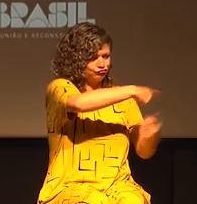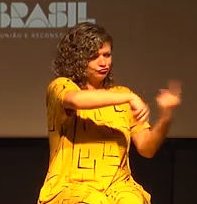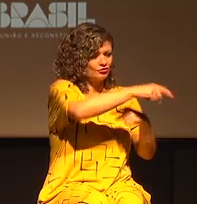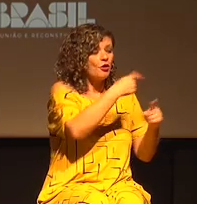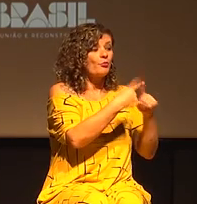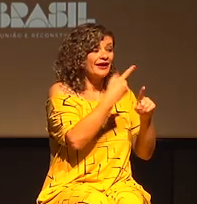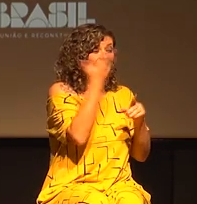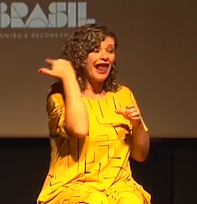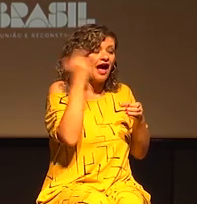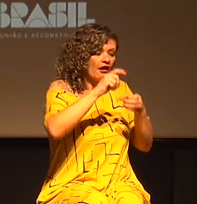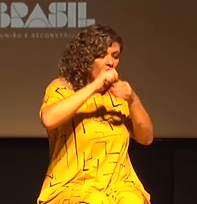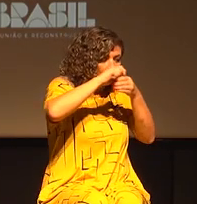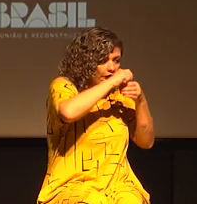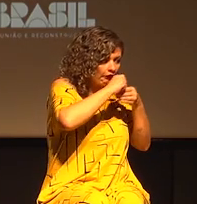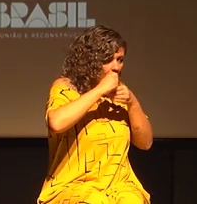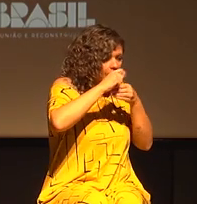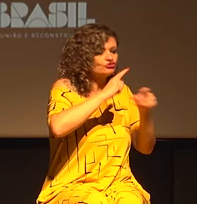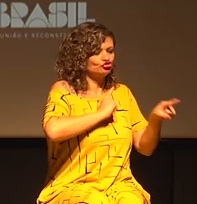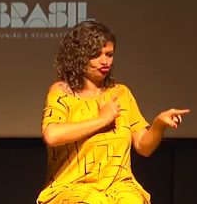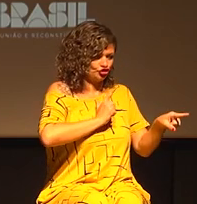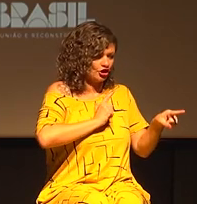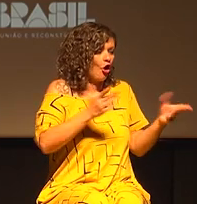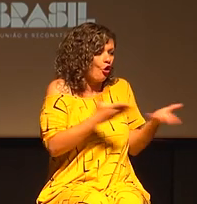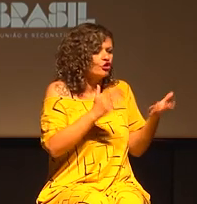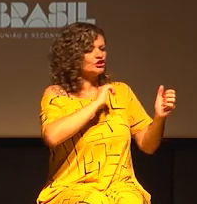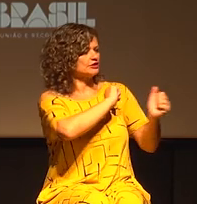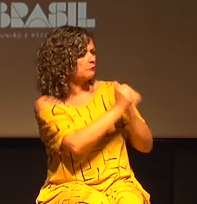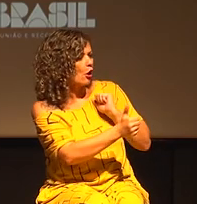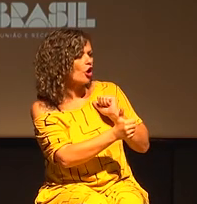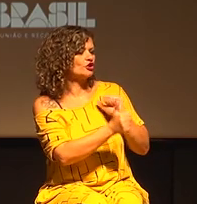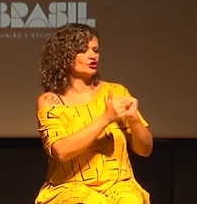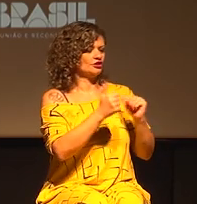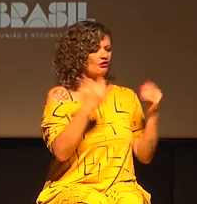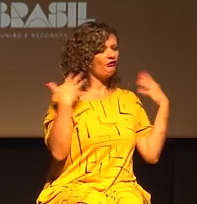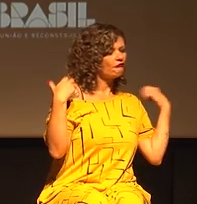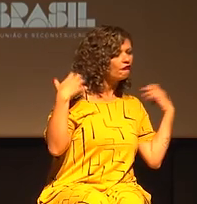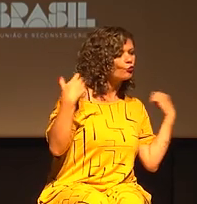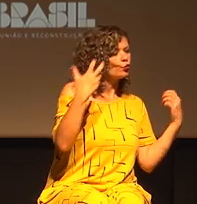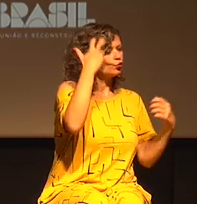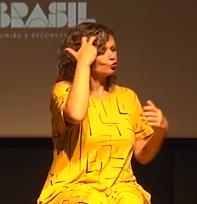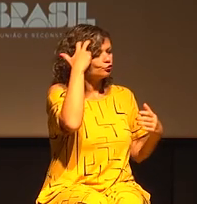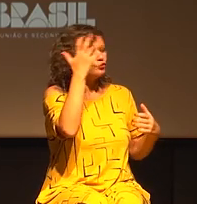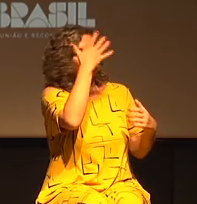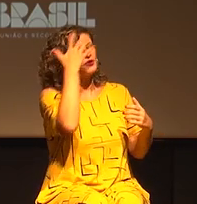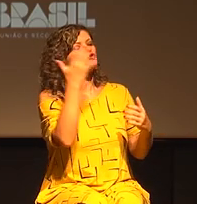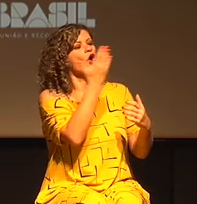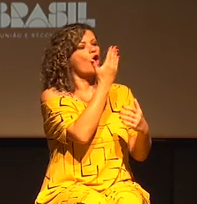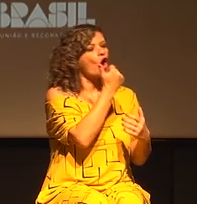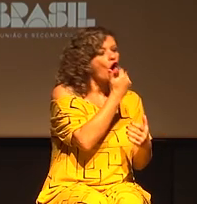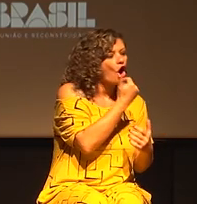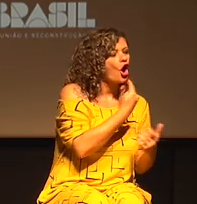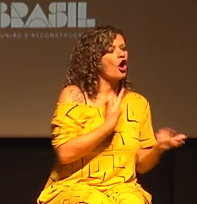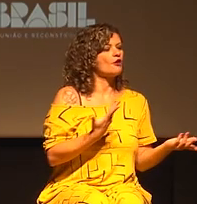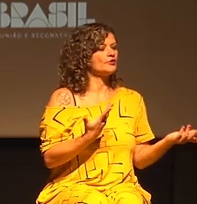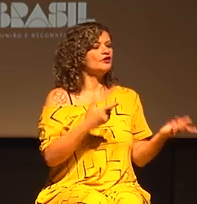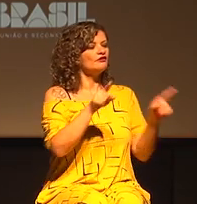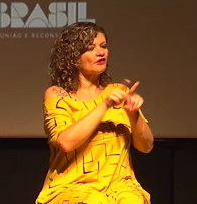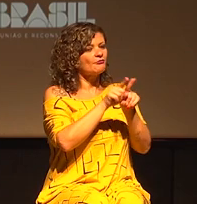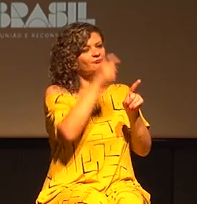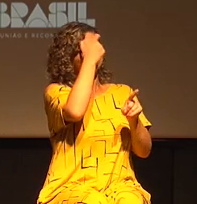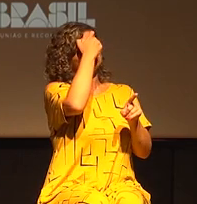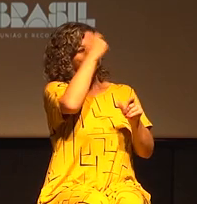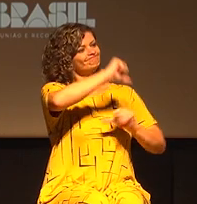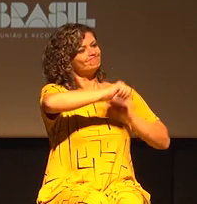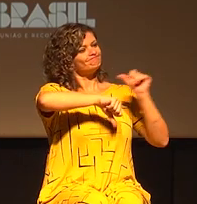Cracolândia hoje tem esporte lazer Cultura né e pessoas que comem se alimentam e e recebem transformação social